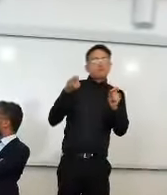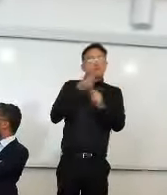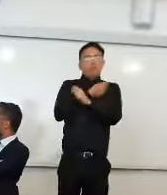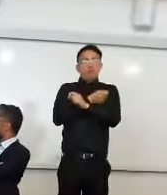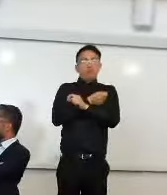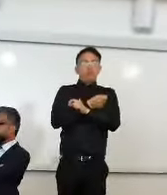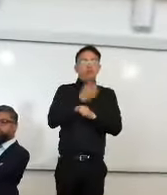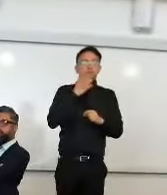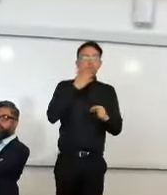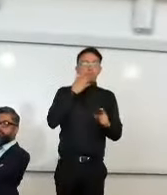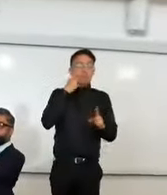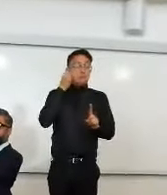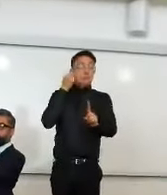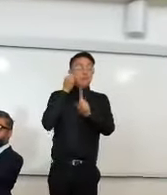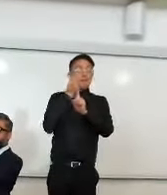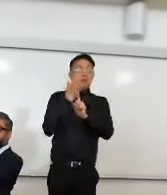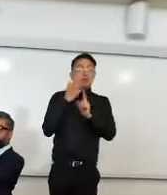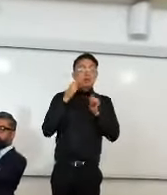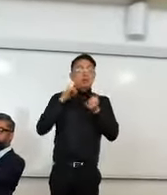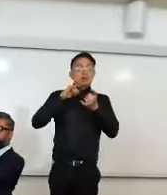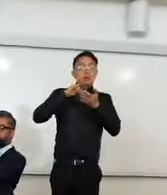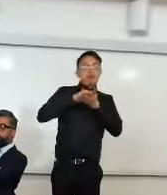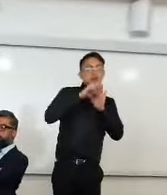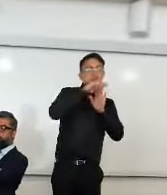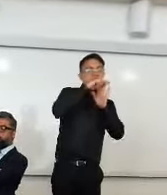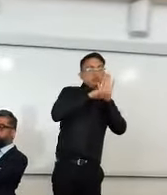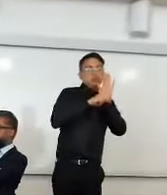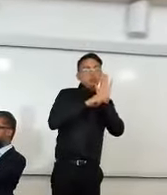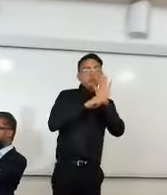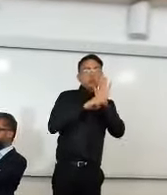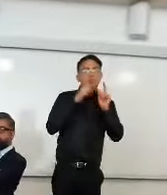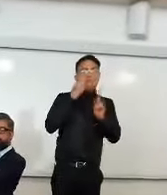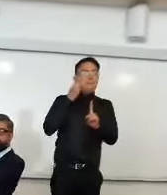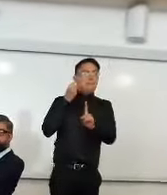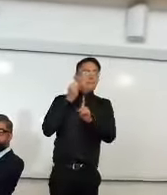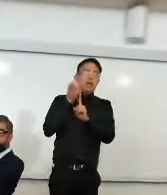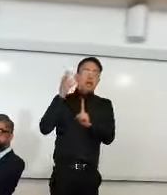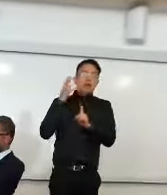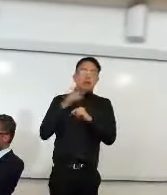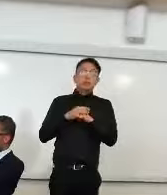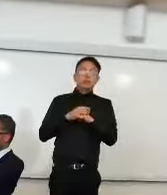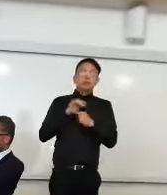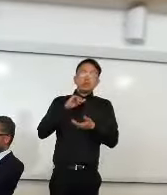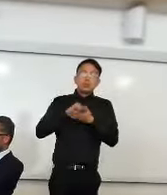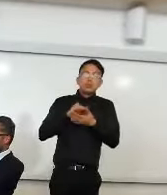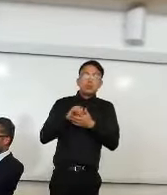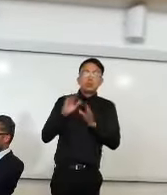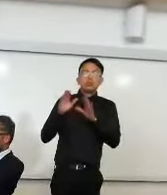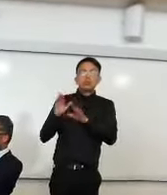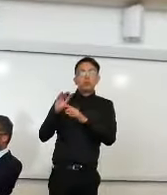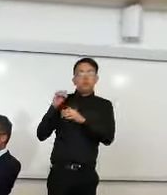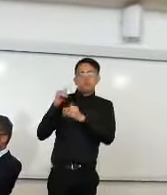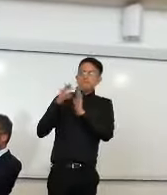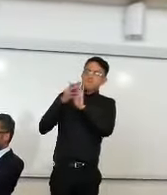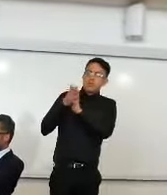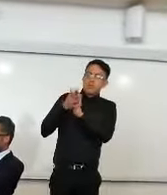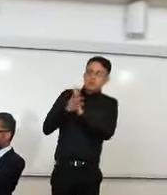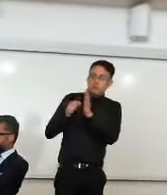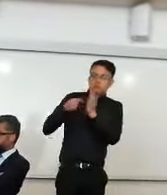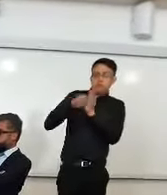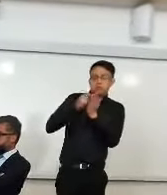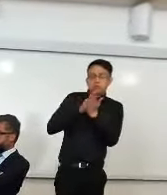uno de los hitos fundantes de esta resolución. Y entender desde ese consentimiento informado que no es